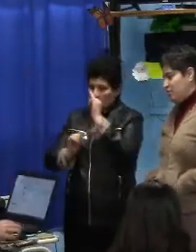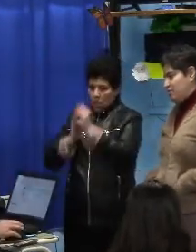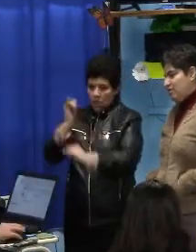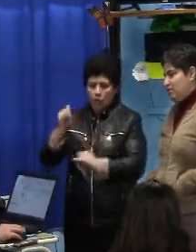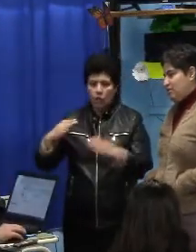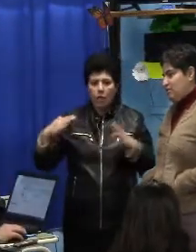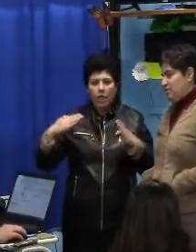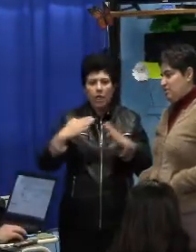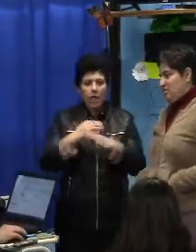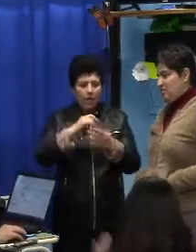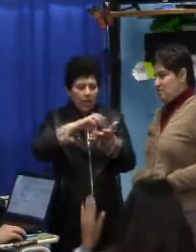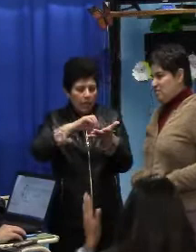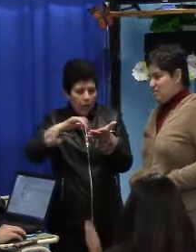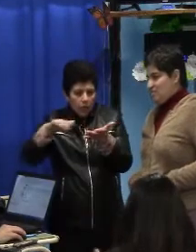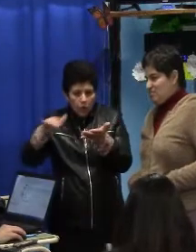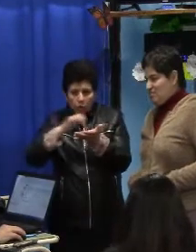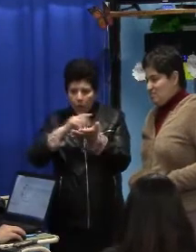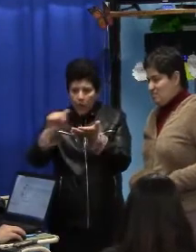un idioma.